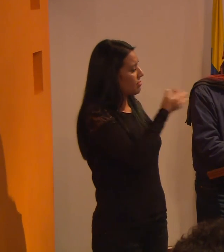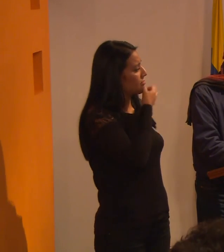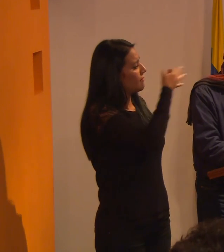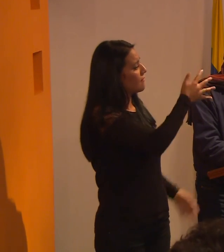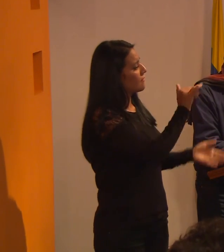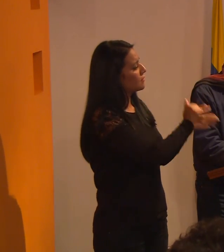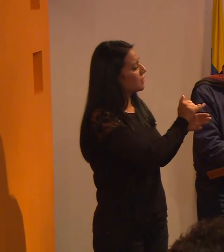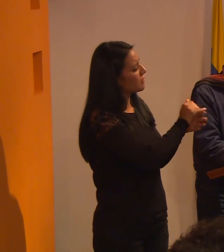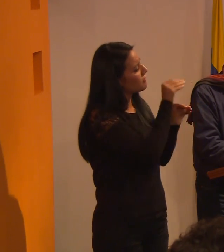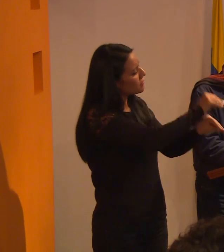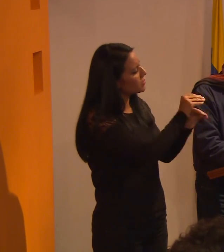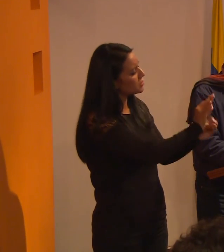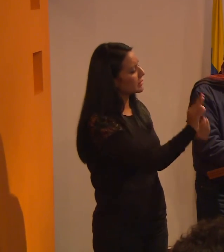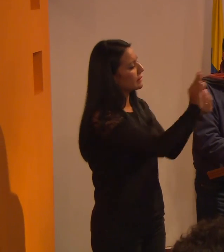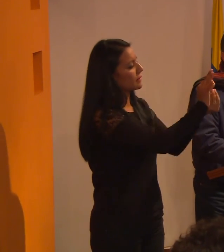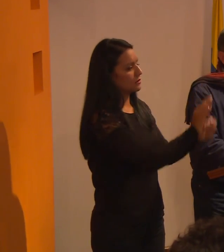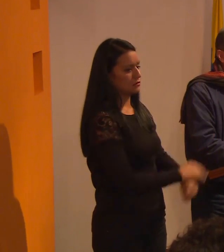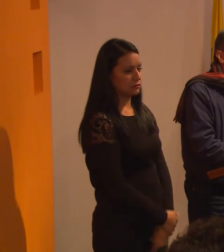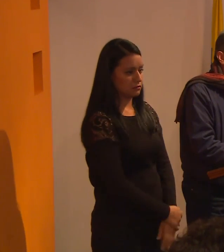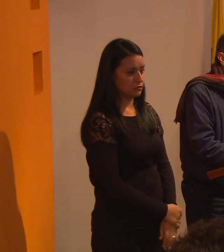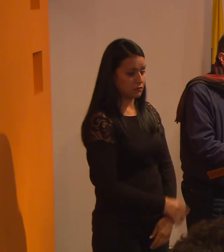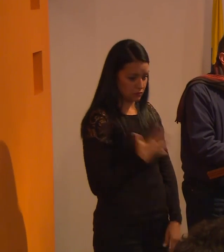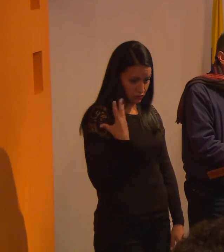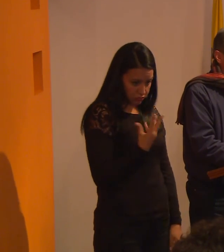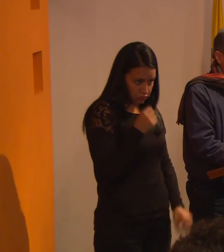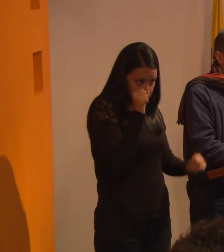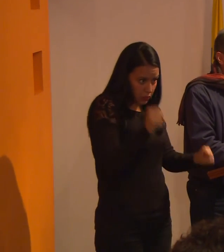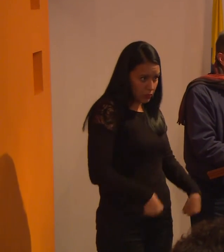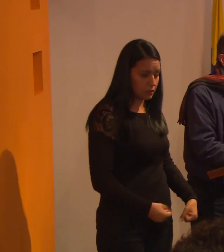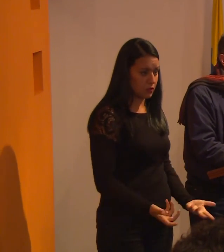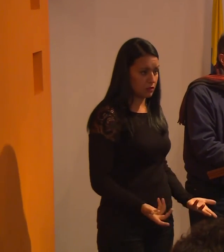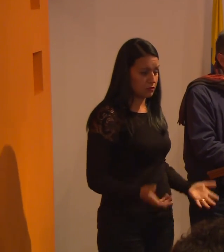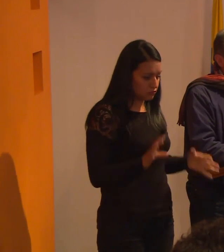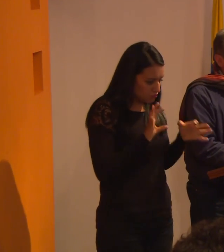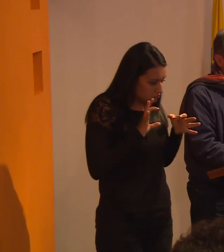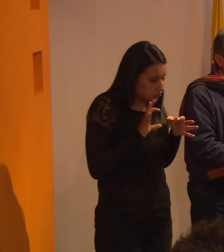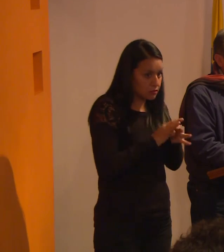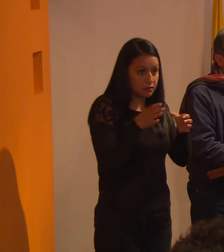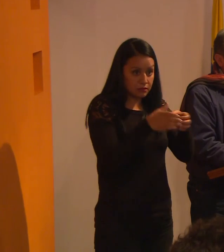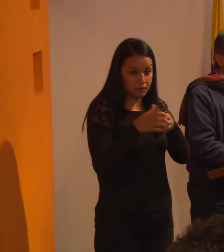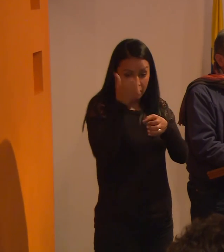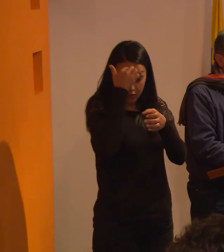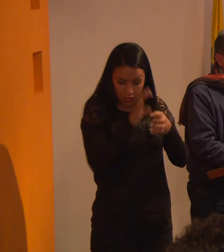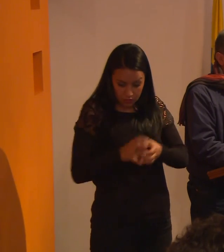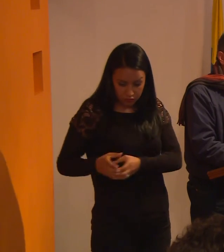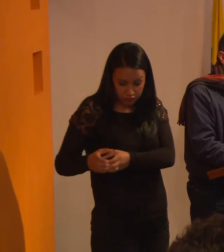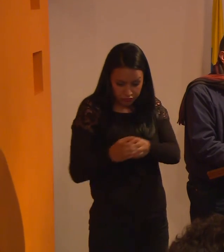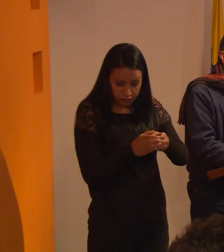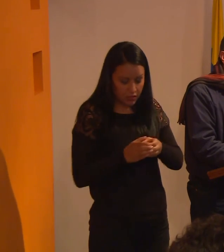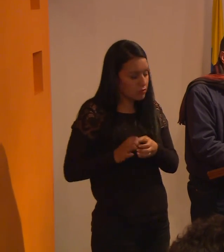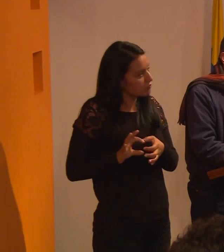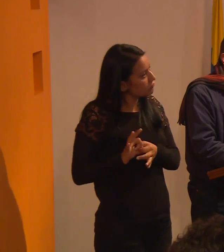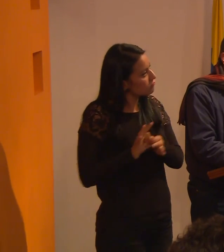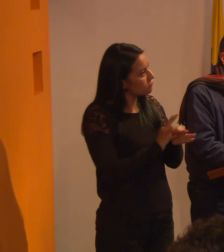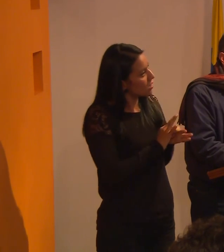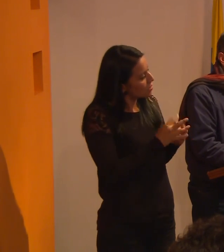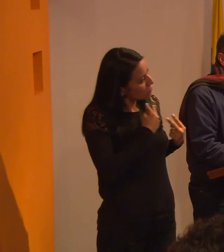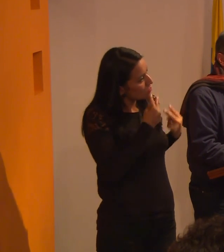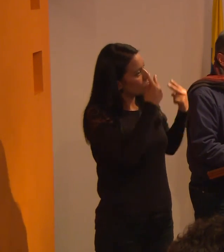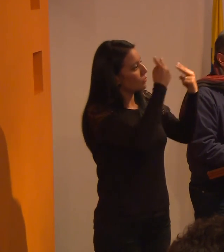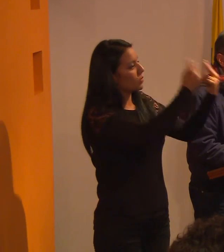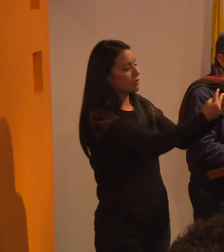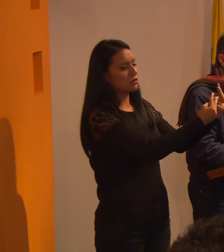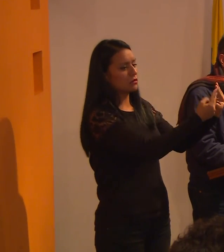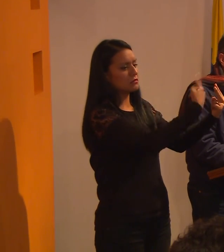la formación y la calidad, y que nosotros sí podemos, unidos, hacer oír nuestra voz